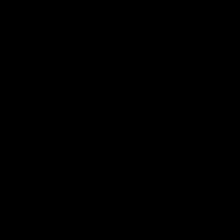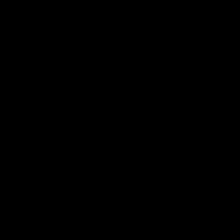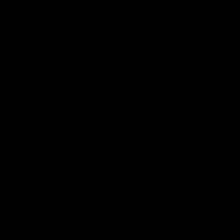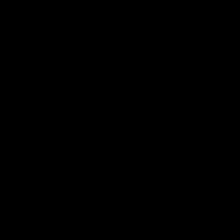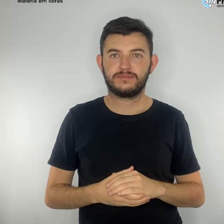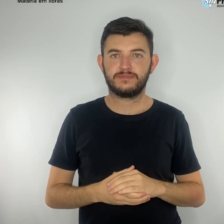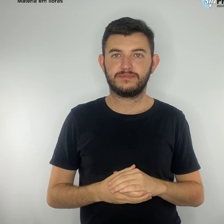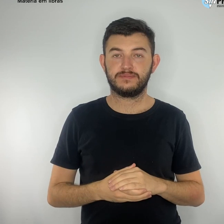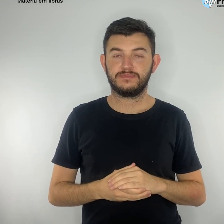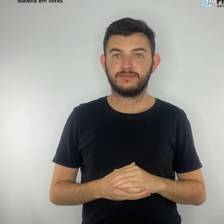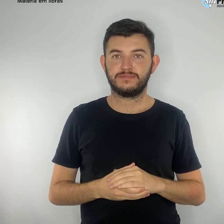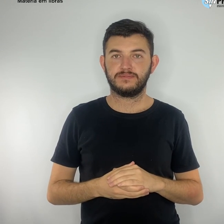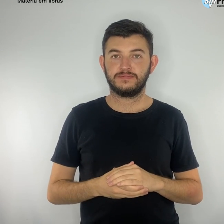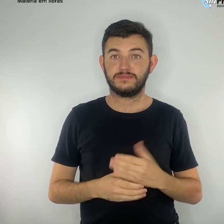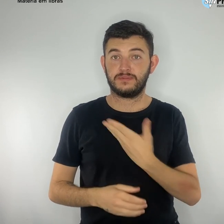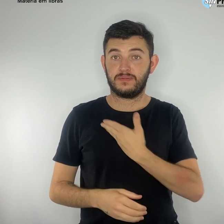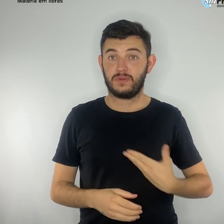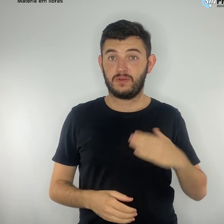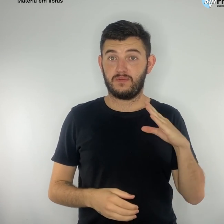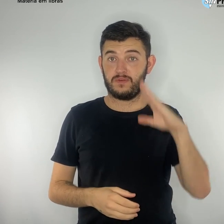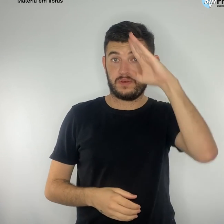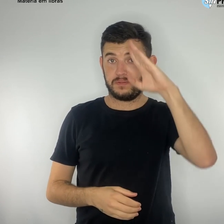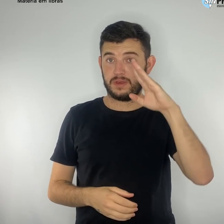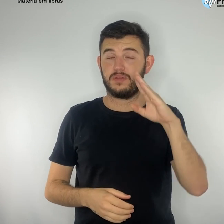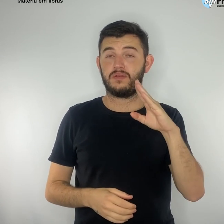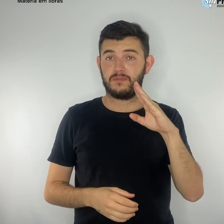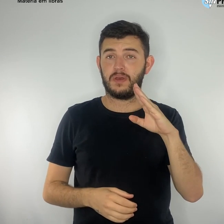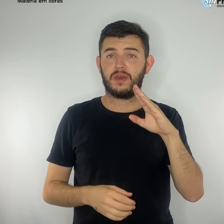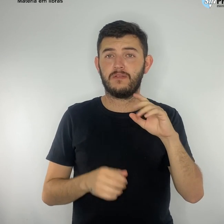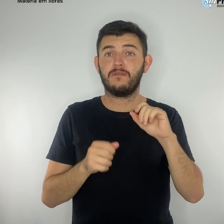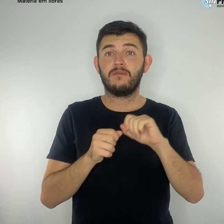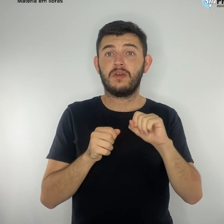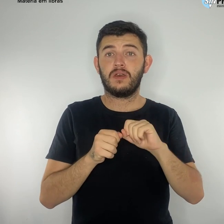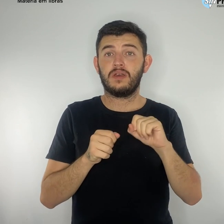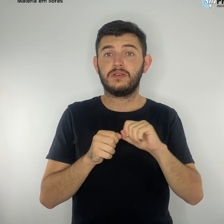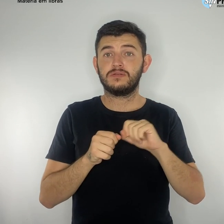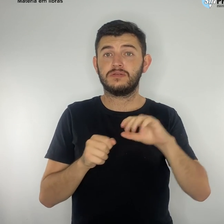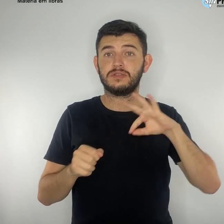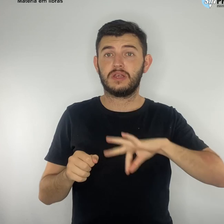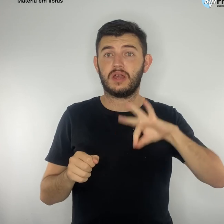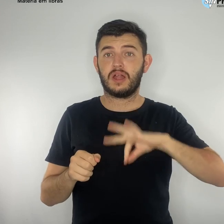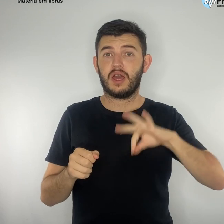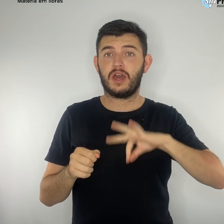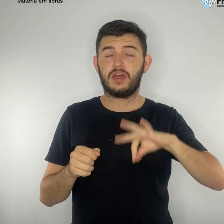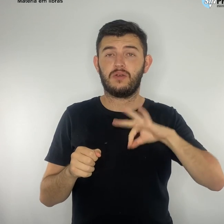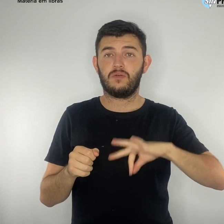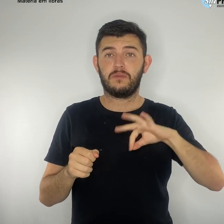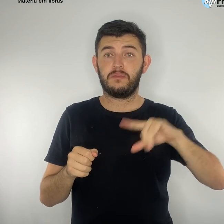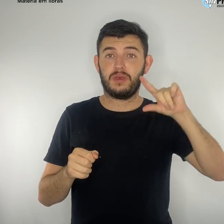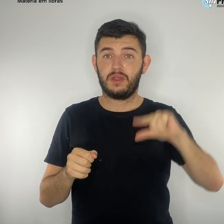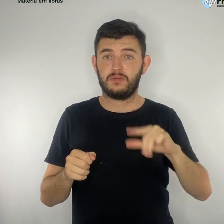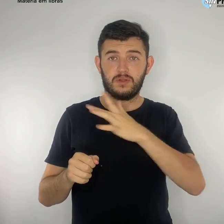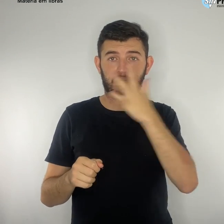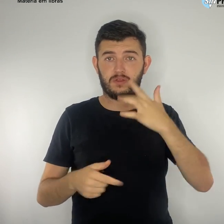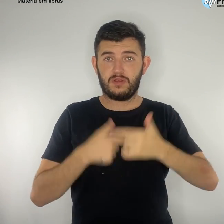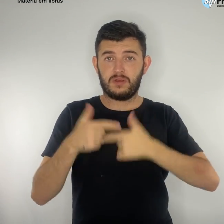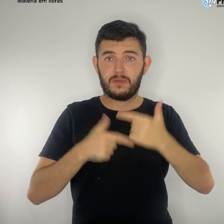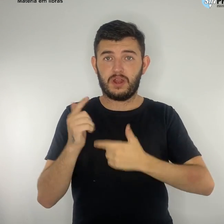Governo Bolsonaro já provocou perda de R$ 1.000 no salário mínimo do trabalhador. Se o reajuste